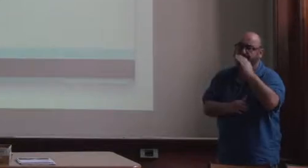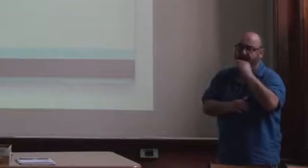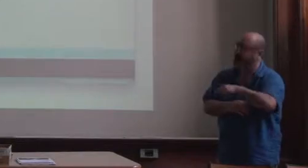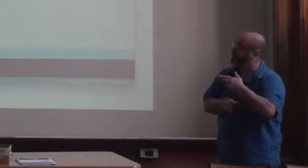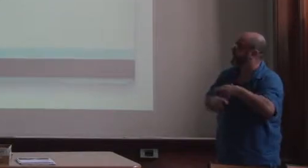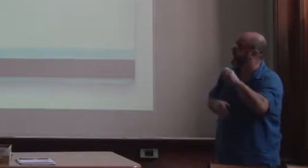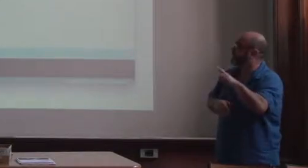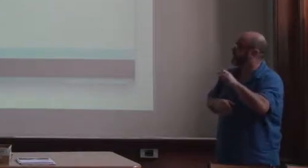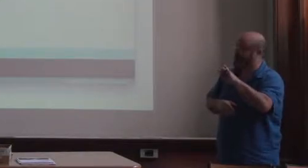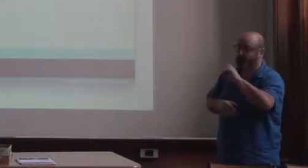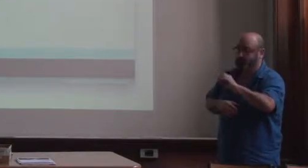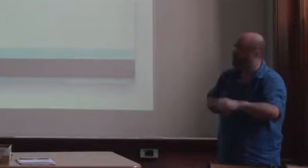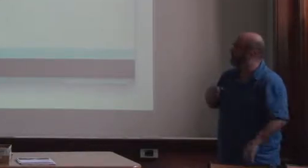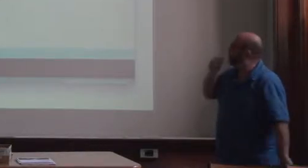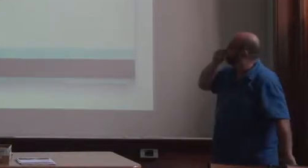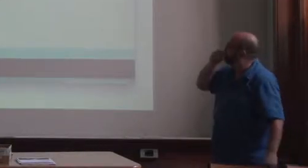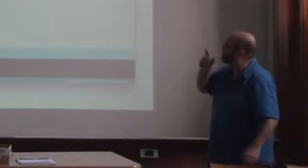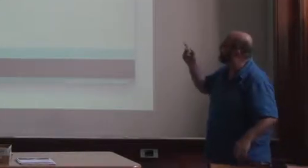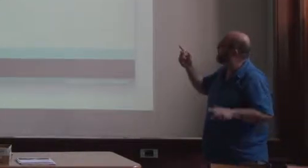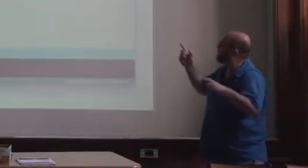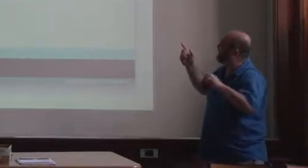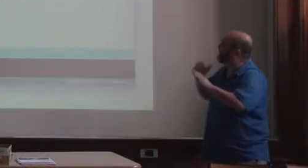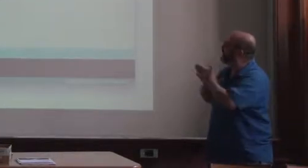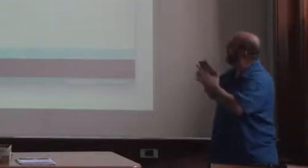Arduino. Donc l'IDE ressemble à ce que vous avez à droite.